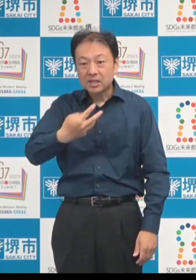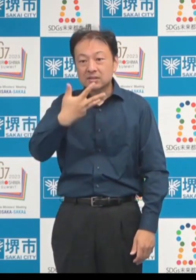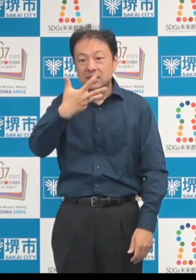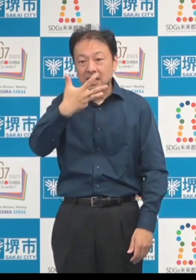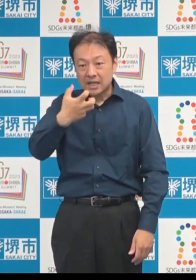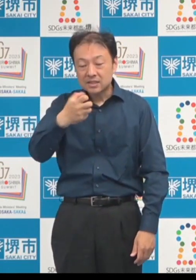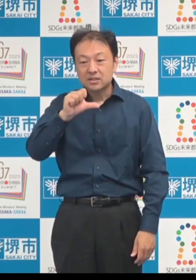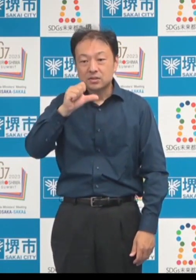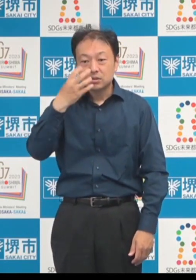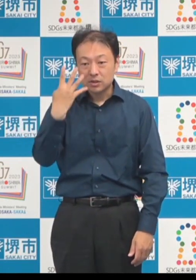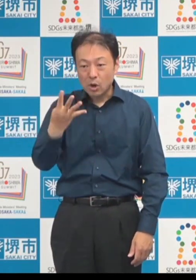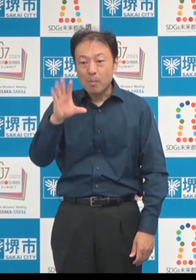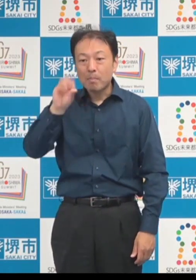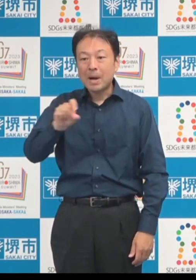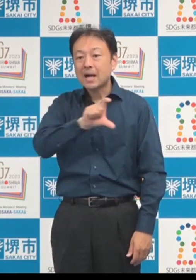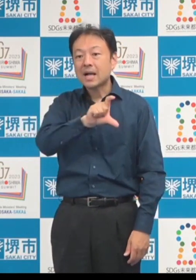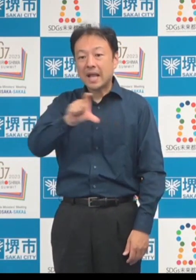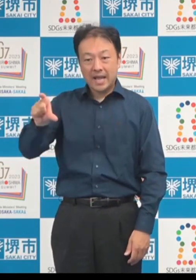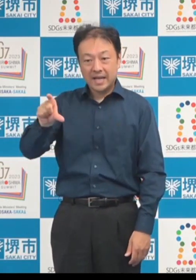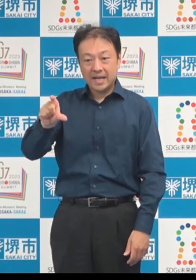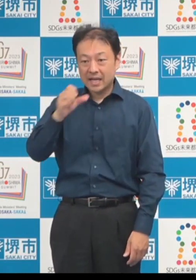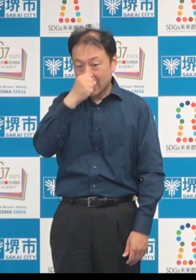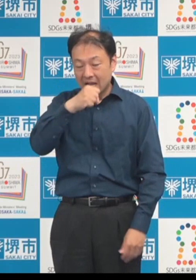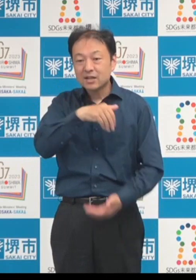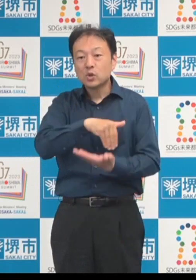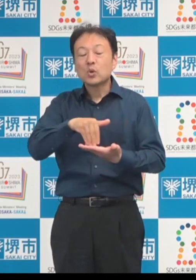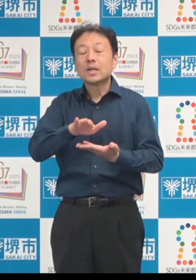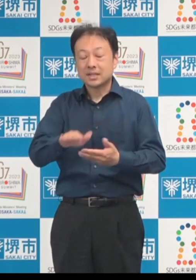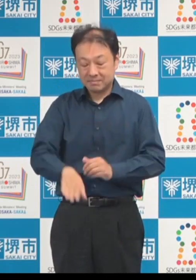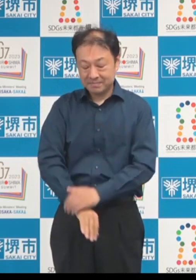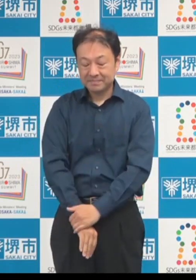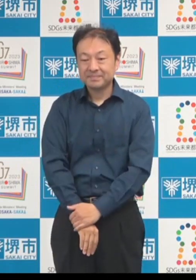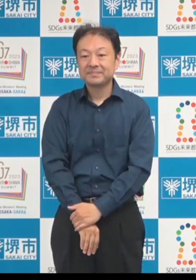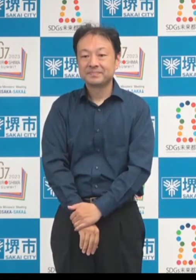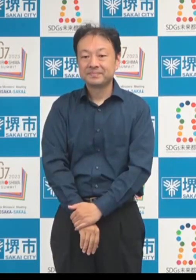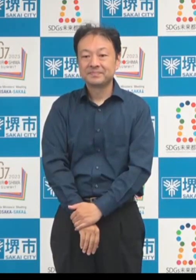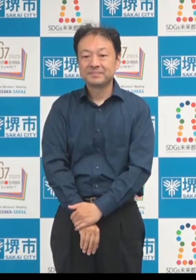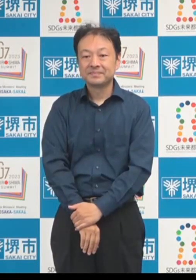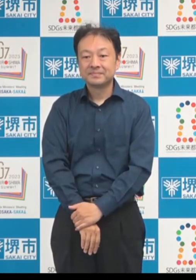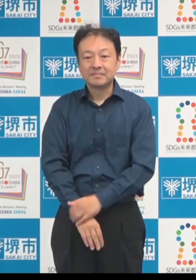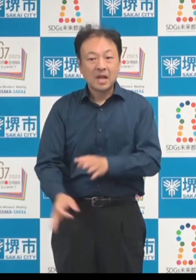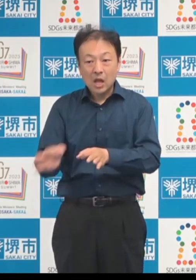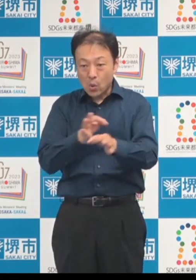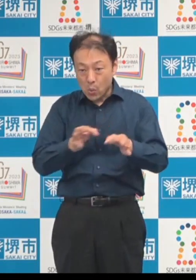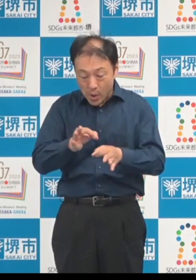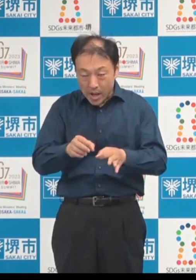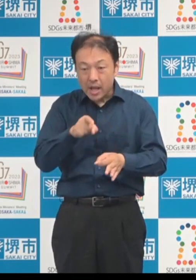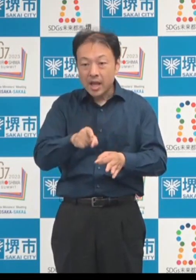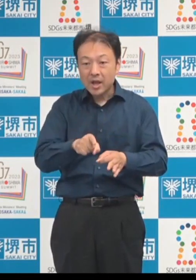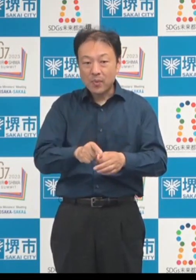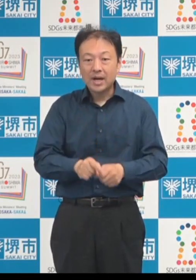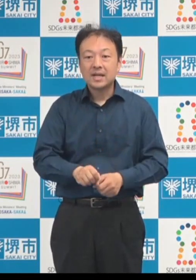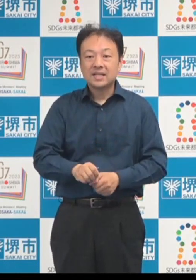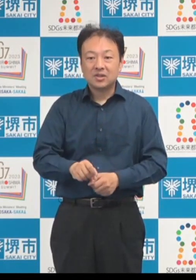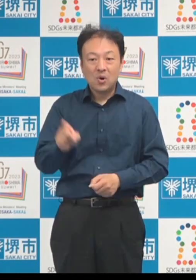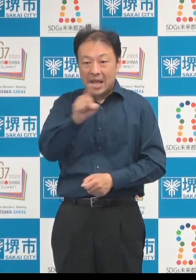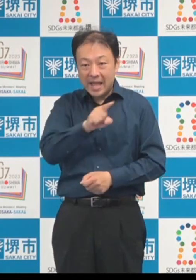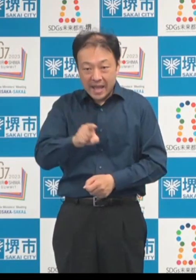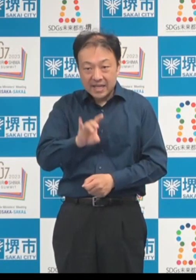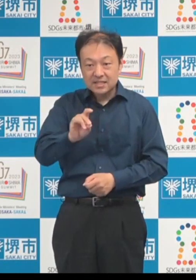4484万円を予算として計上をしております。実際の運営は S キューブを今